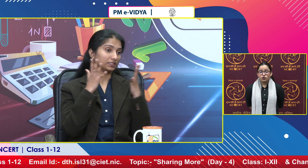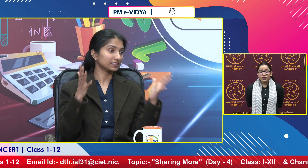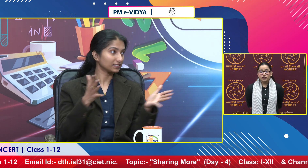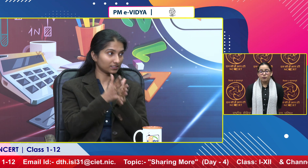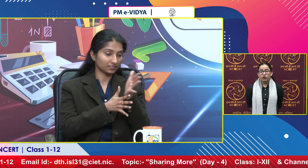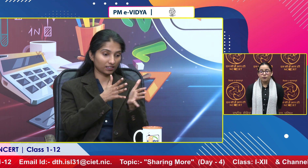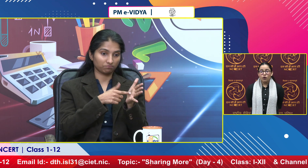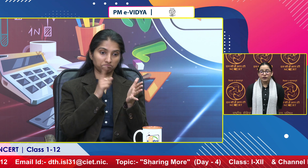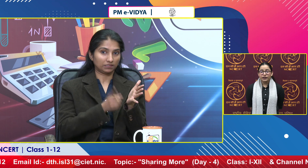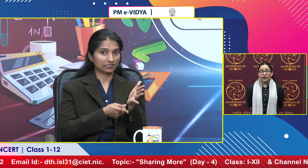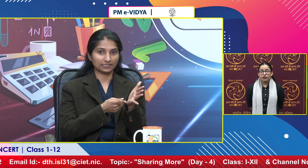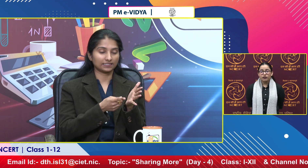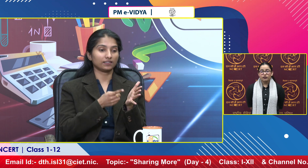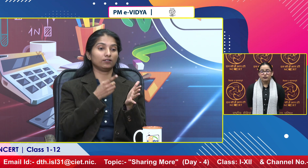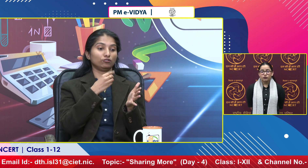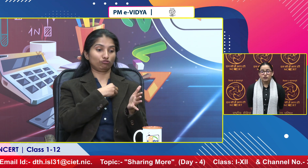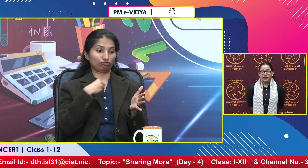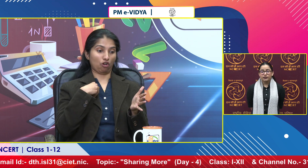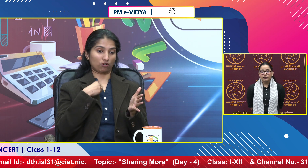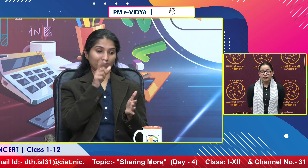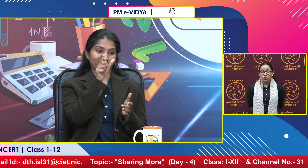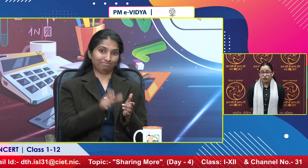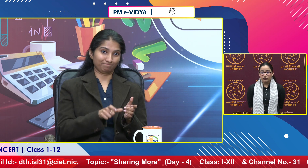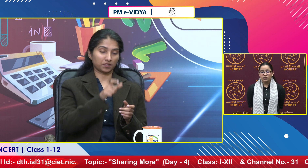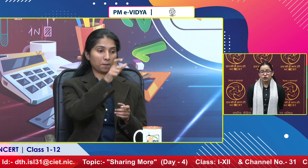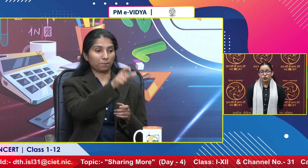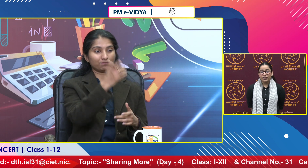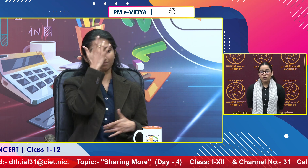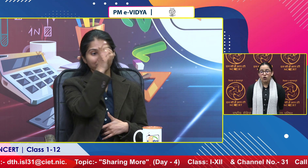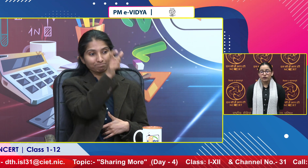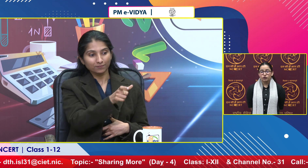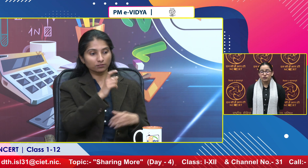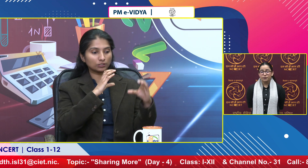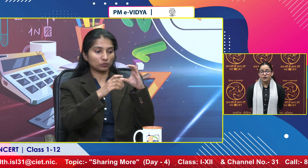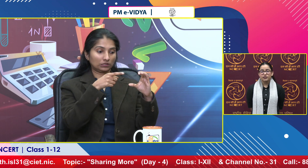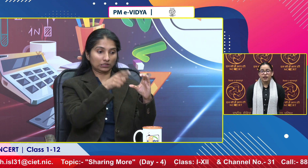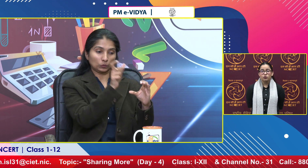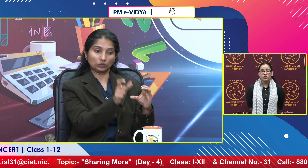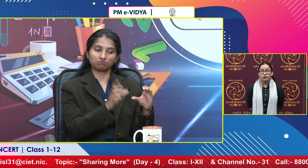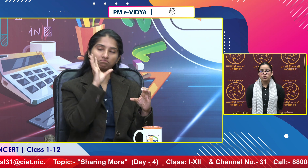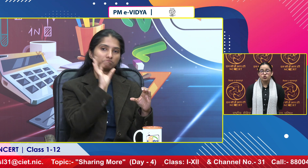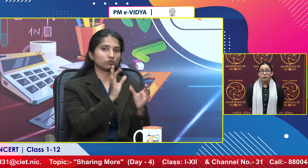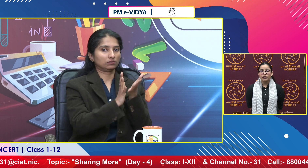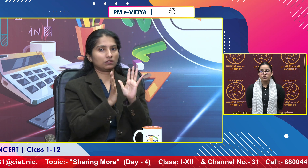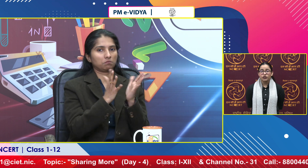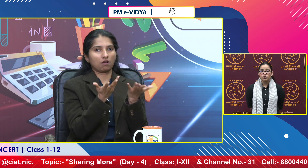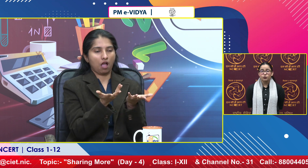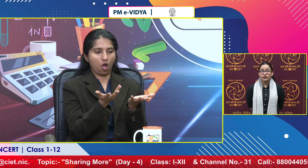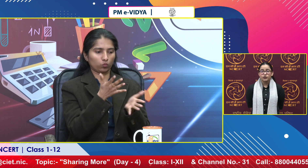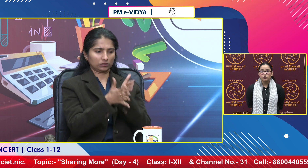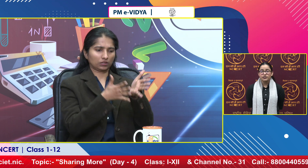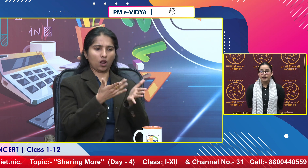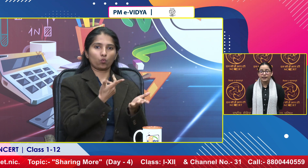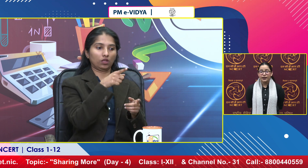जो साइन जो है उसके लिए बहुत इम्पॉर्टेंट है। तो साइन डॉक्टर जो है और जो सिक पर्सन है उसके बीच की जो कम्युनिकेशन